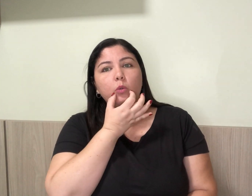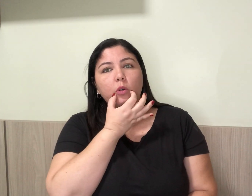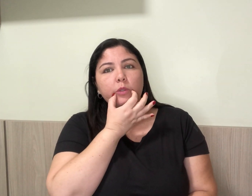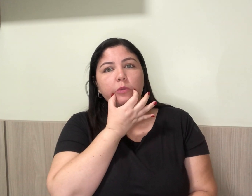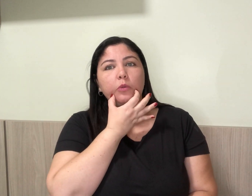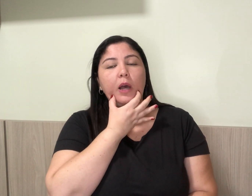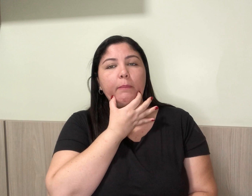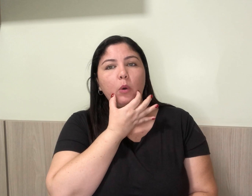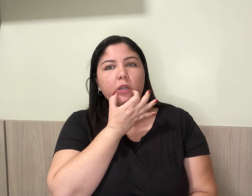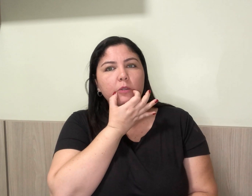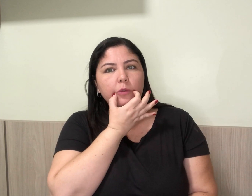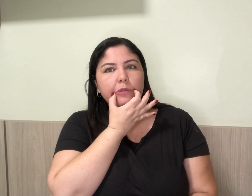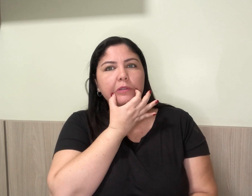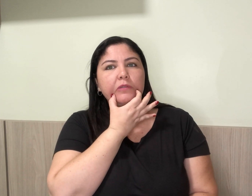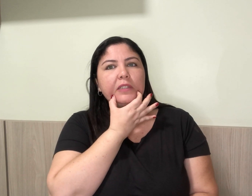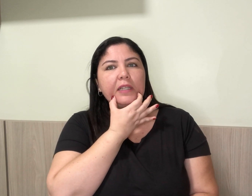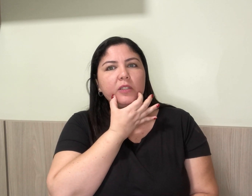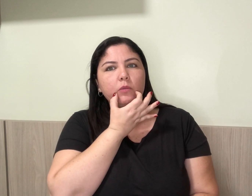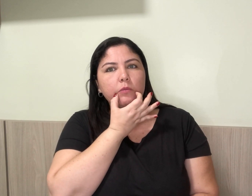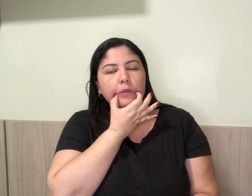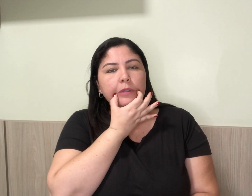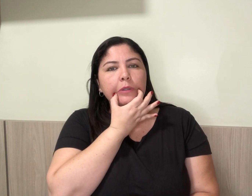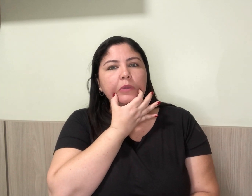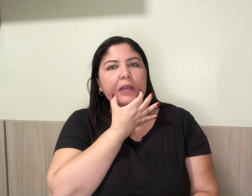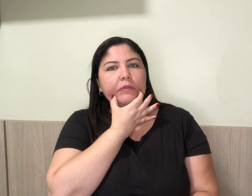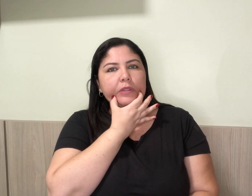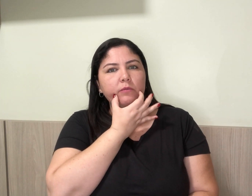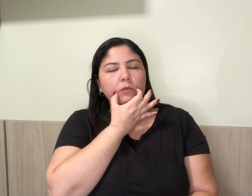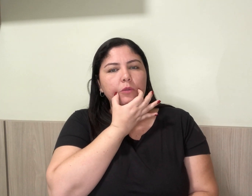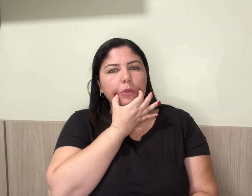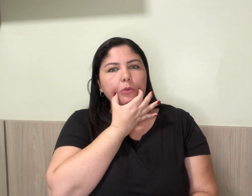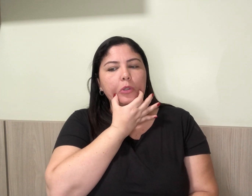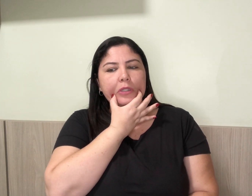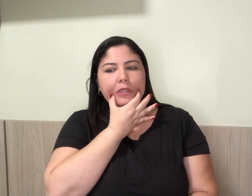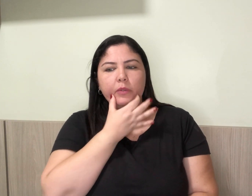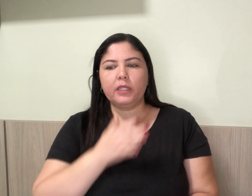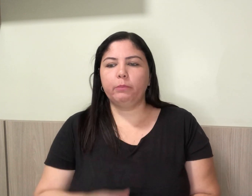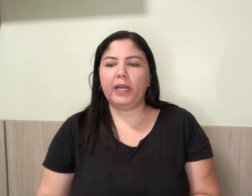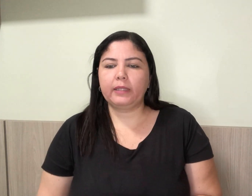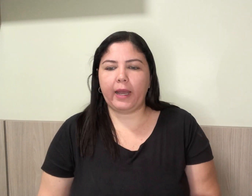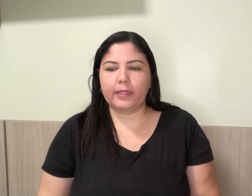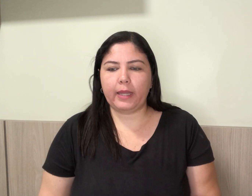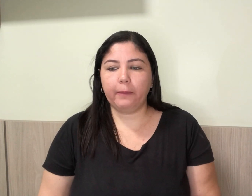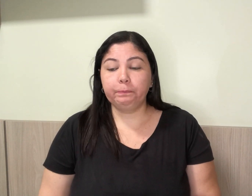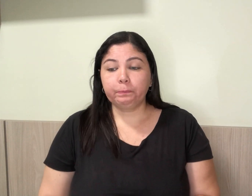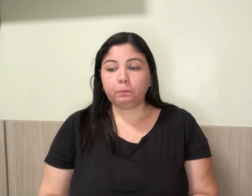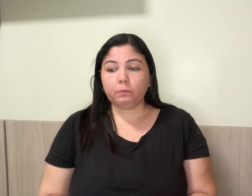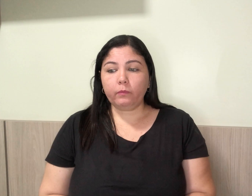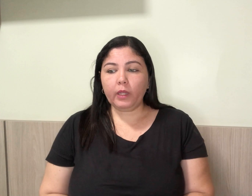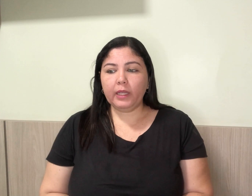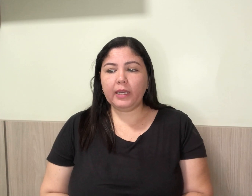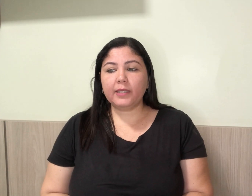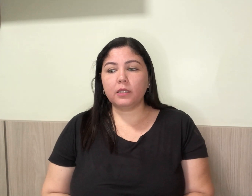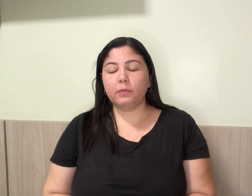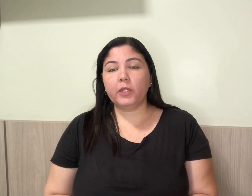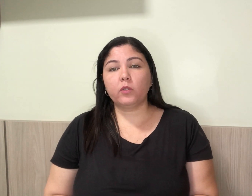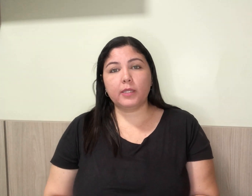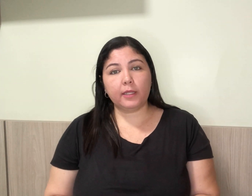Como se a boca fizesse um leve contorninho assim pra trás, tá? E essas expressões, elas